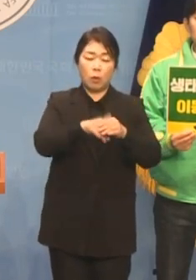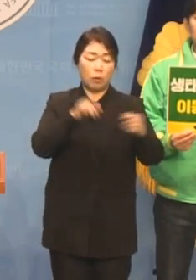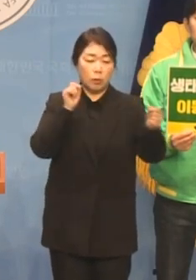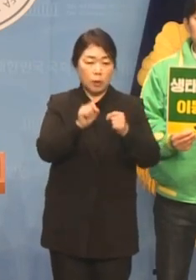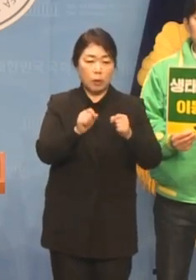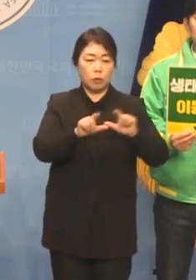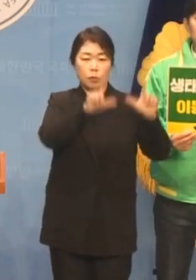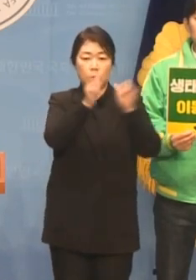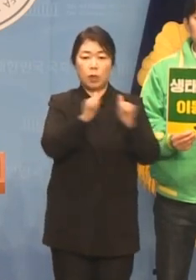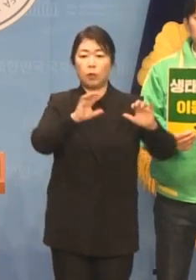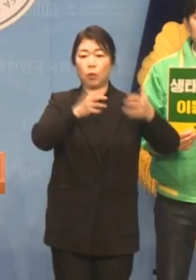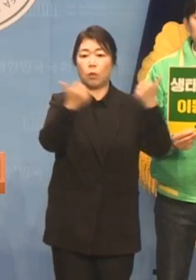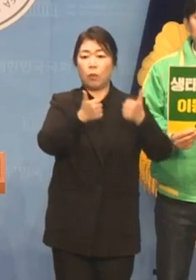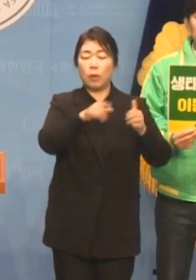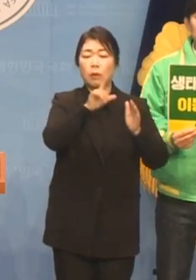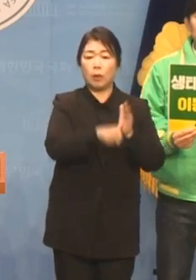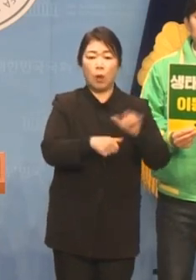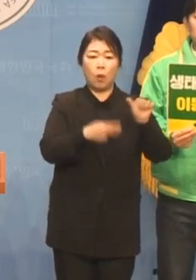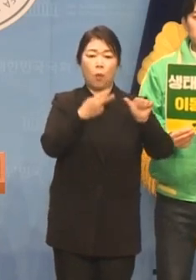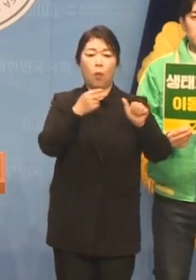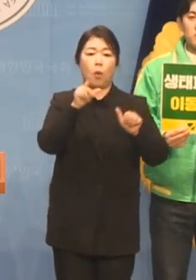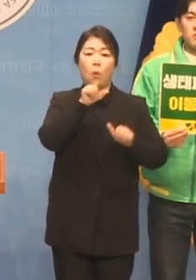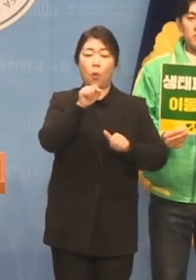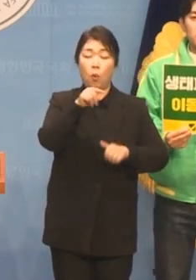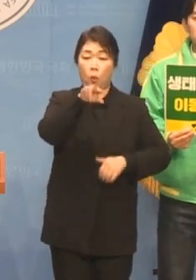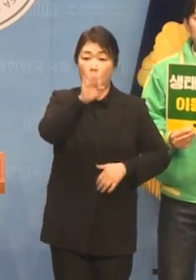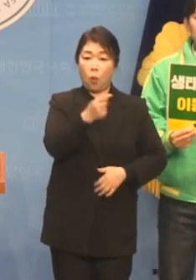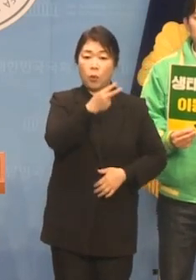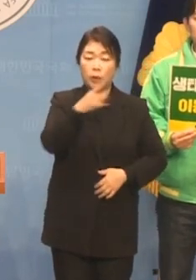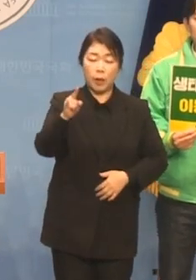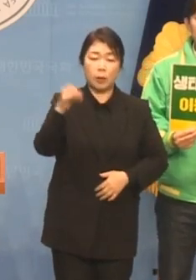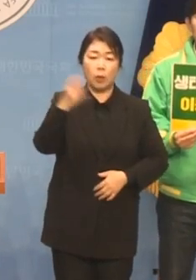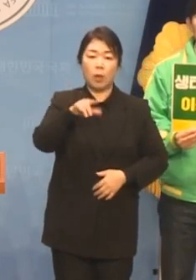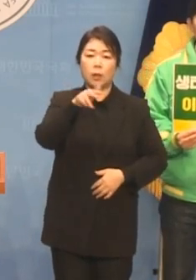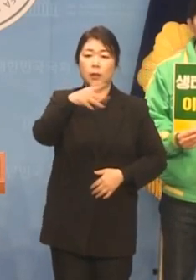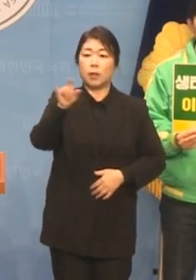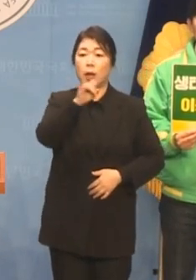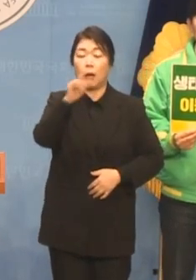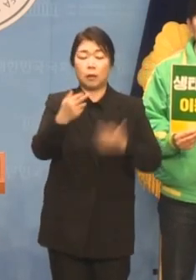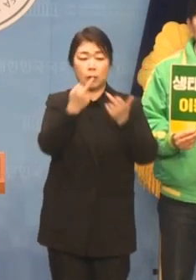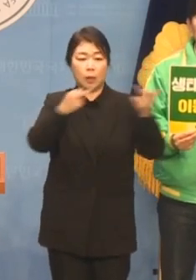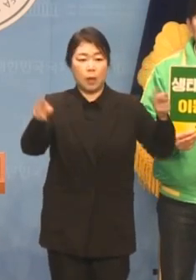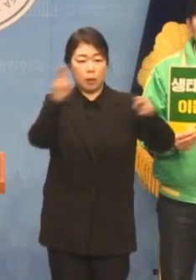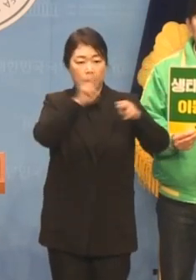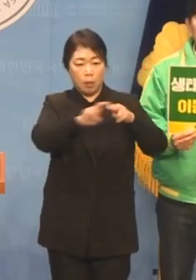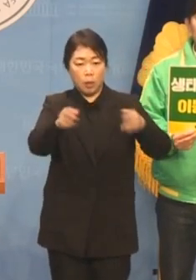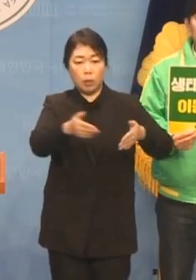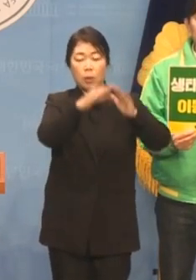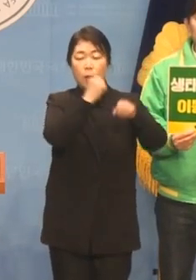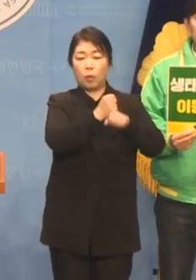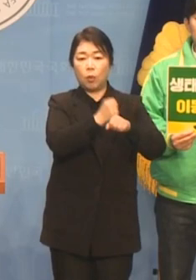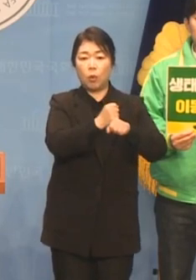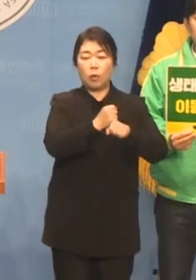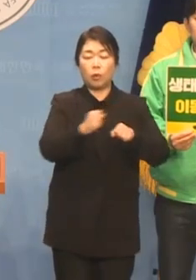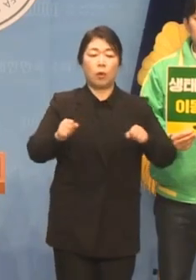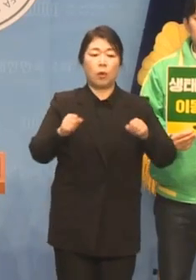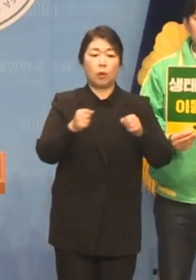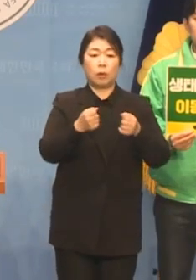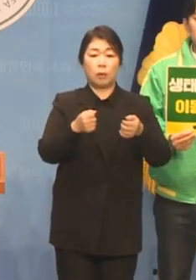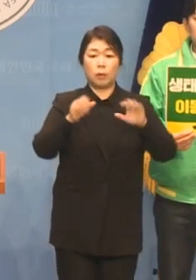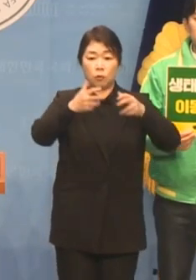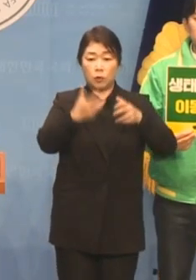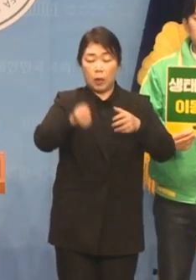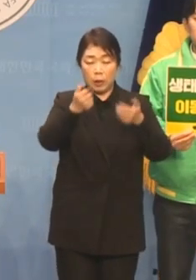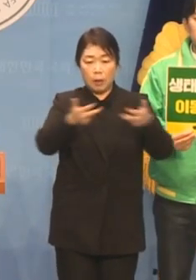토론회에서 대통령은 오대산 치약산 등의 국립공원에 케이블카를 설치하고 구림 규제를 대폭